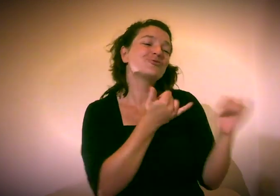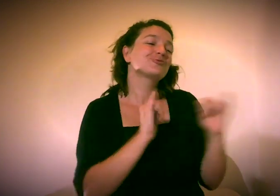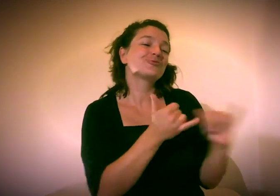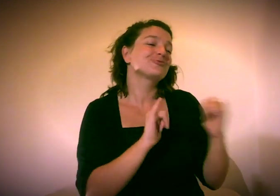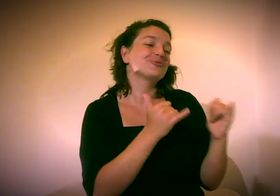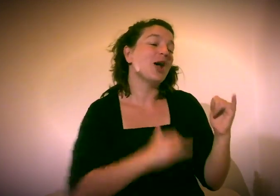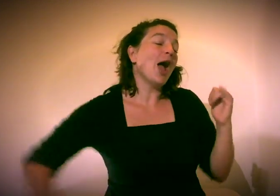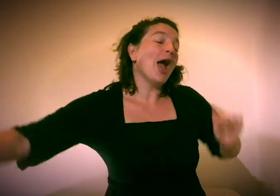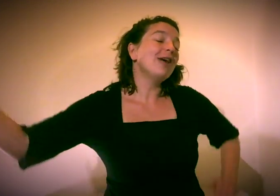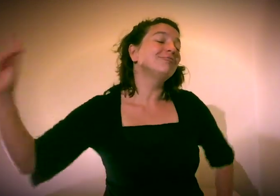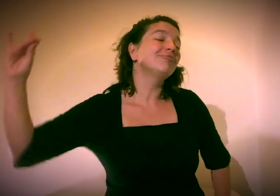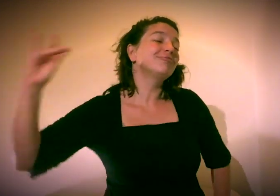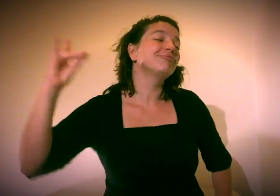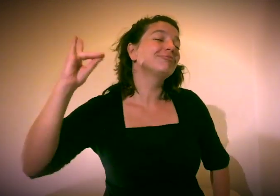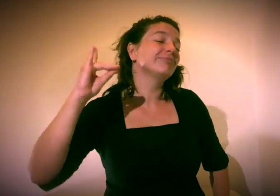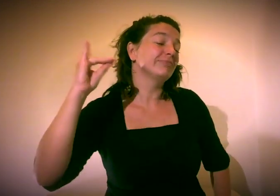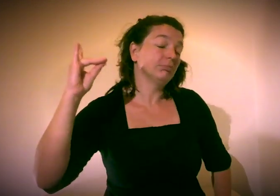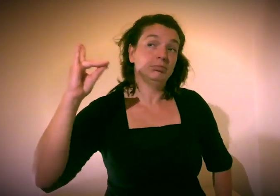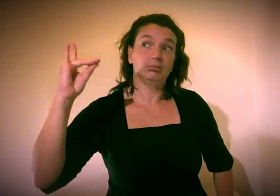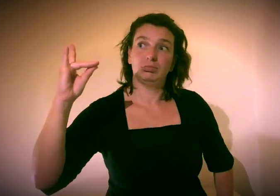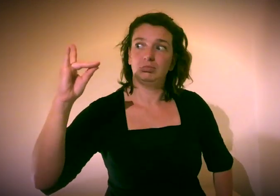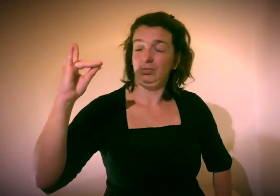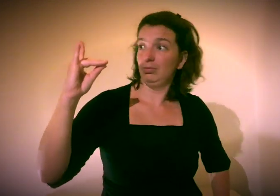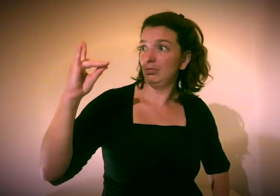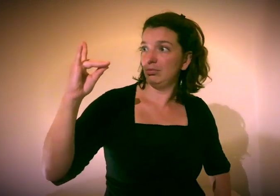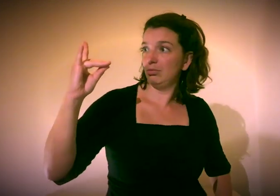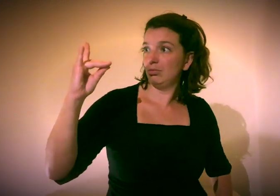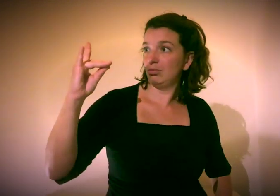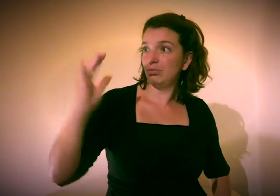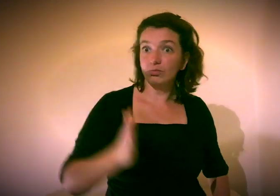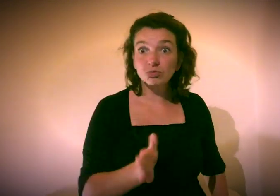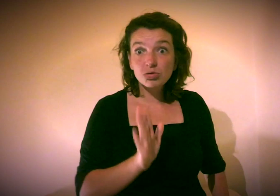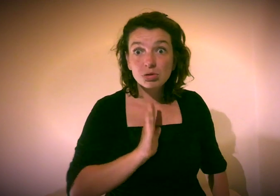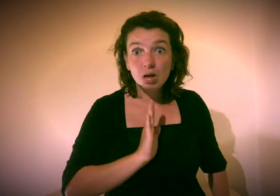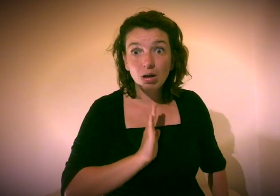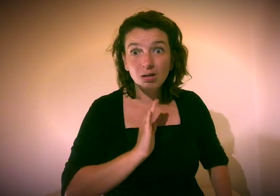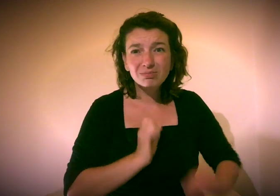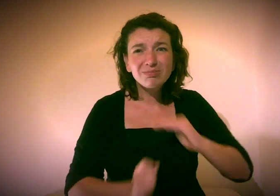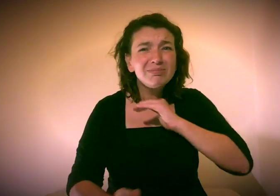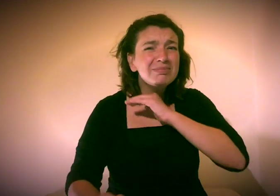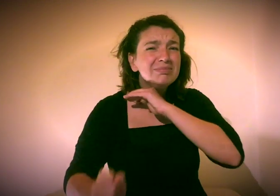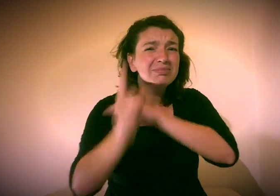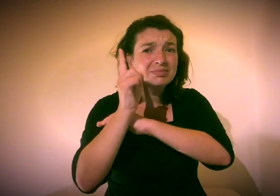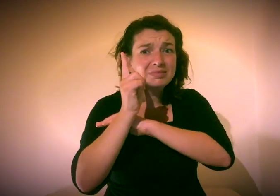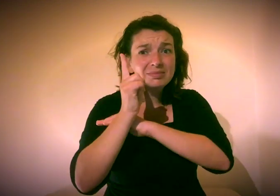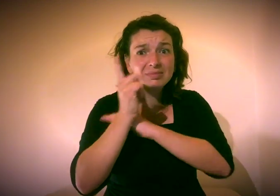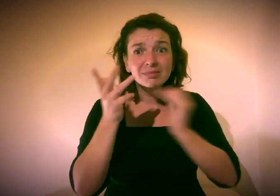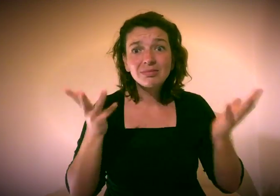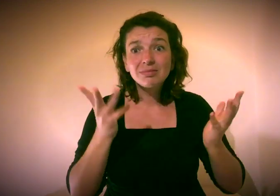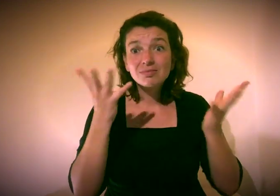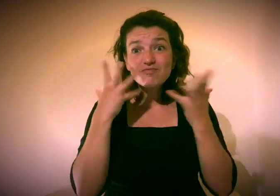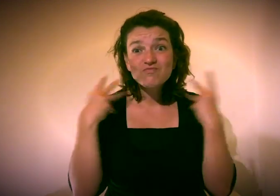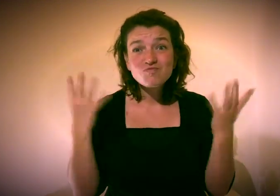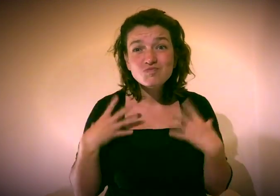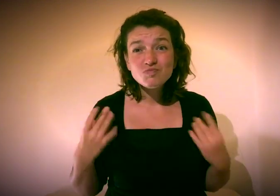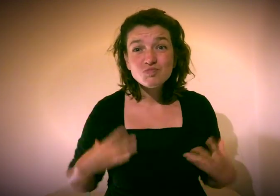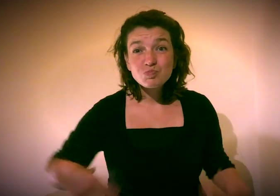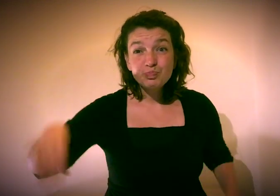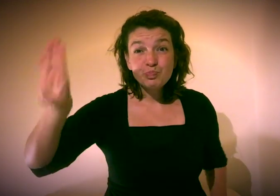s'approcher d'elle. Un chien étrange, au pelage bleu, aux yeux